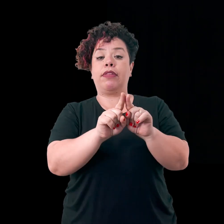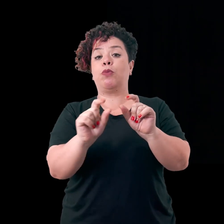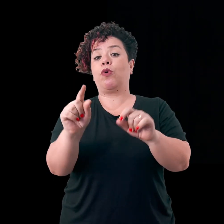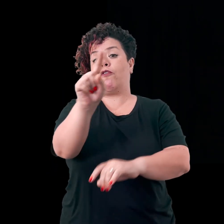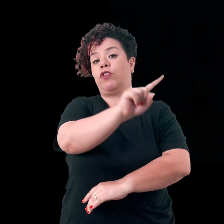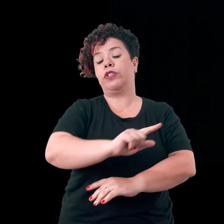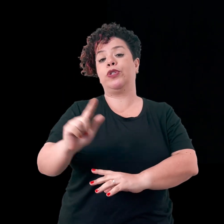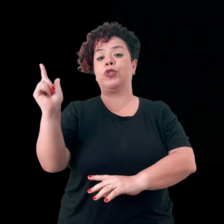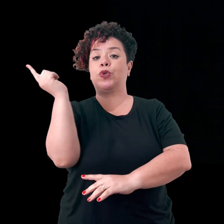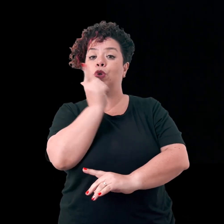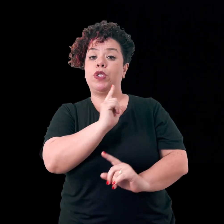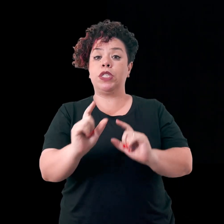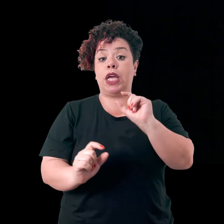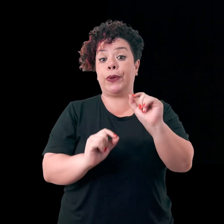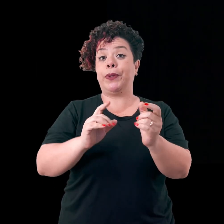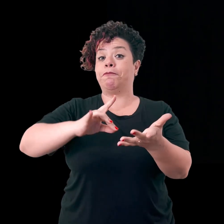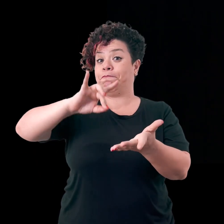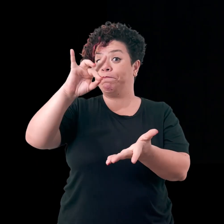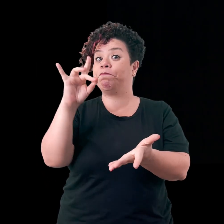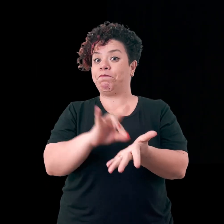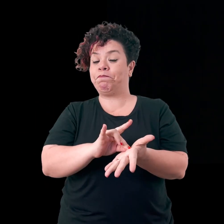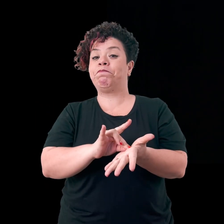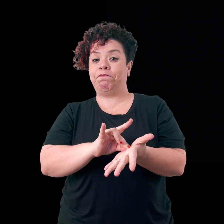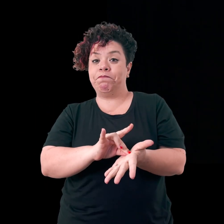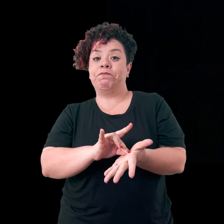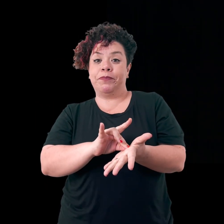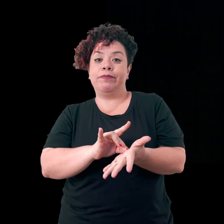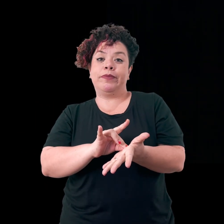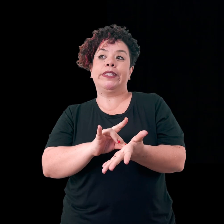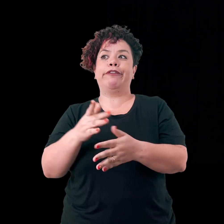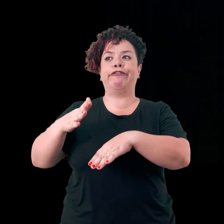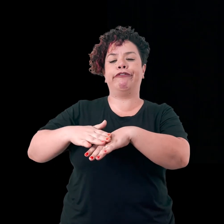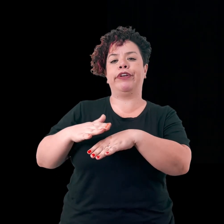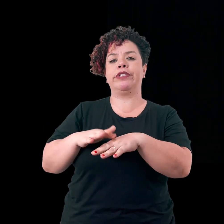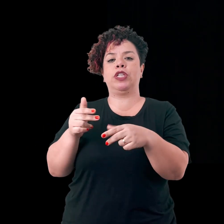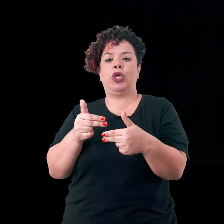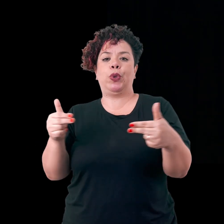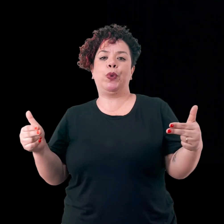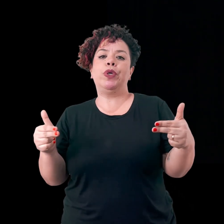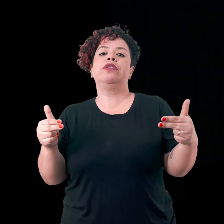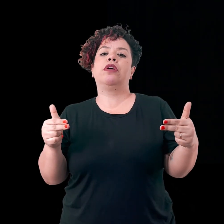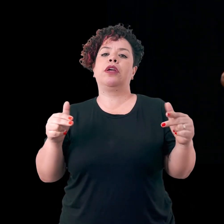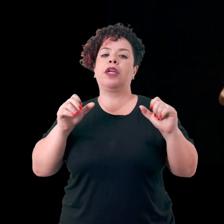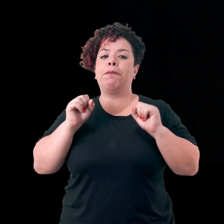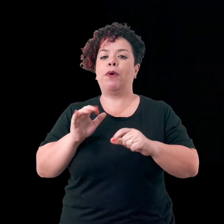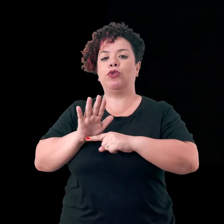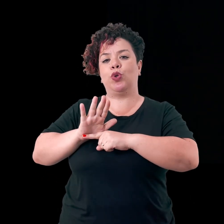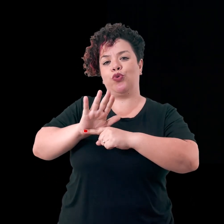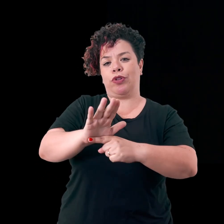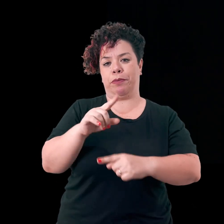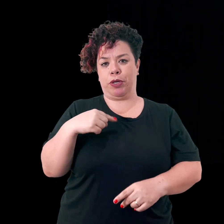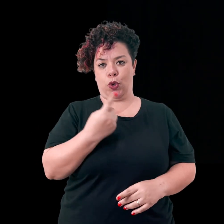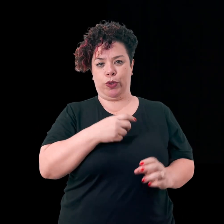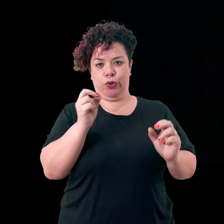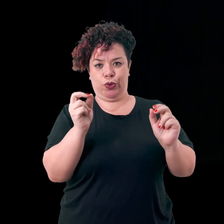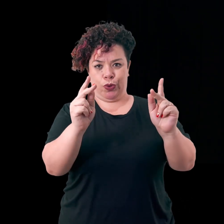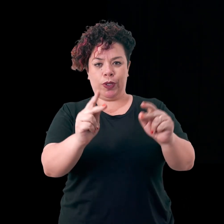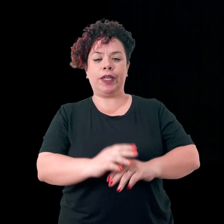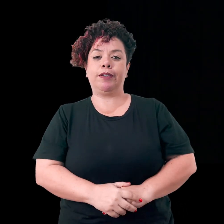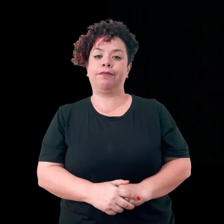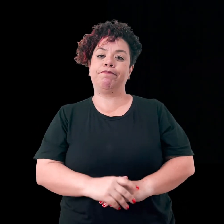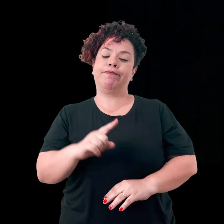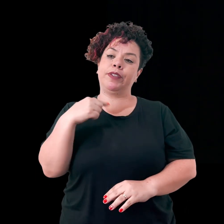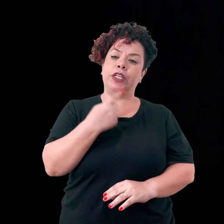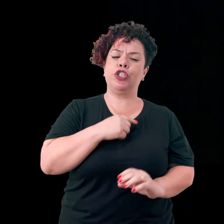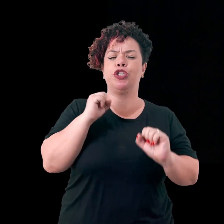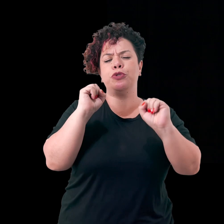meio das quais vocês conseguem efetivamente fazer coisas que contem para a década. E que